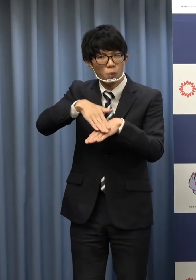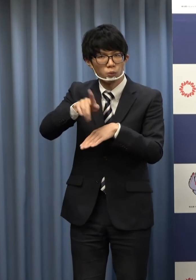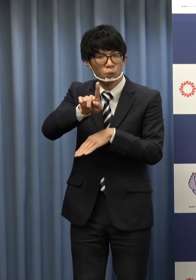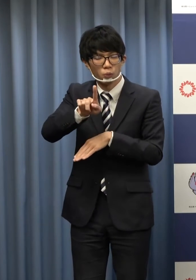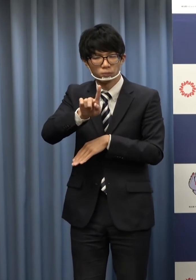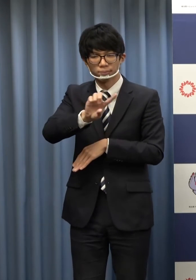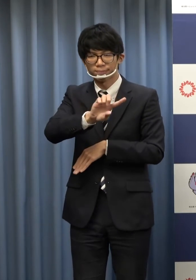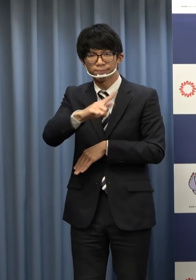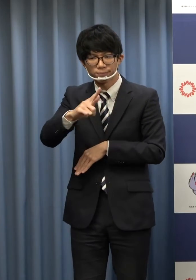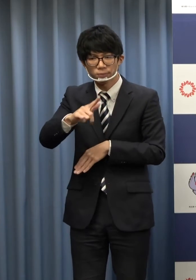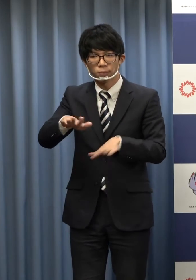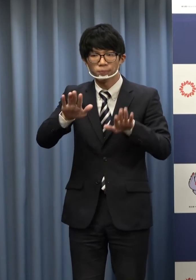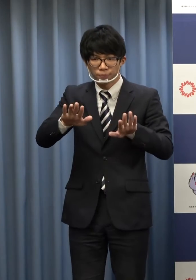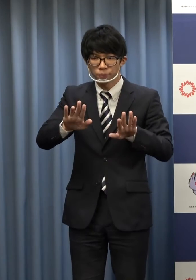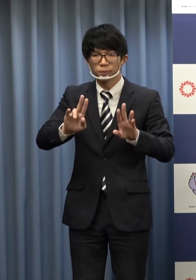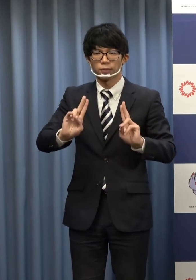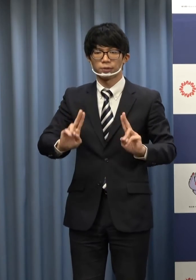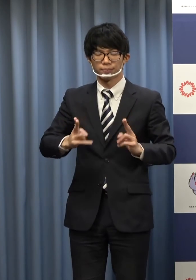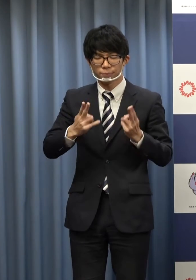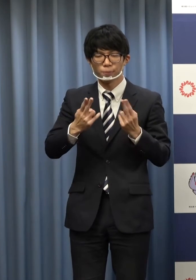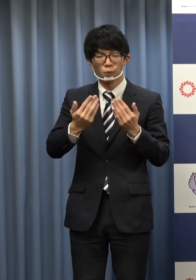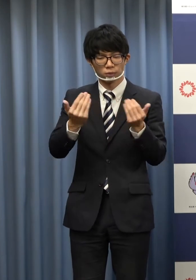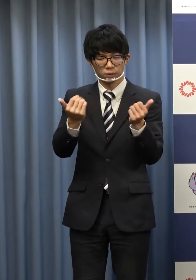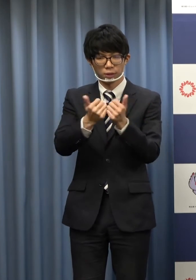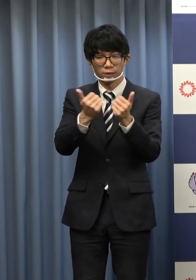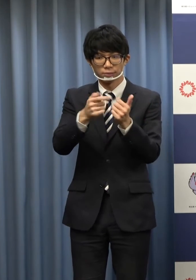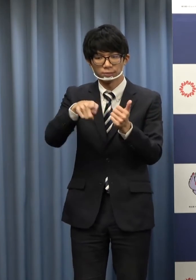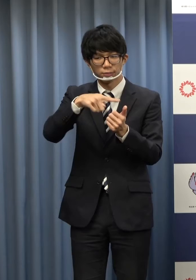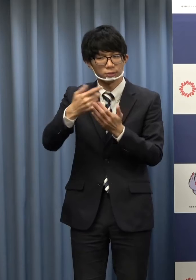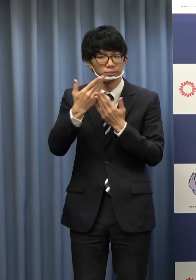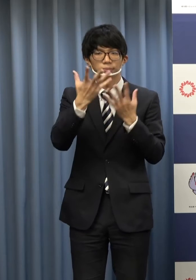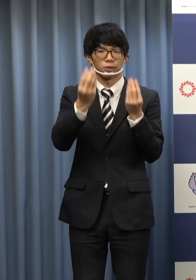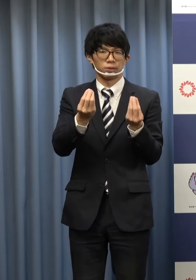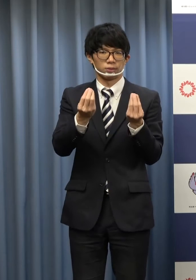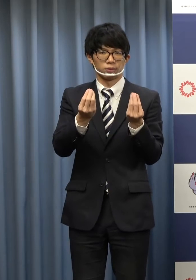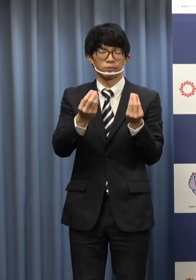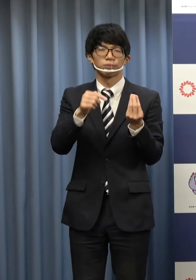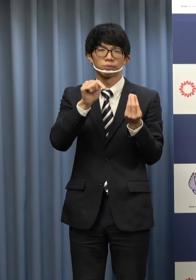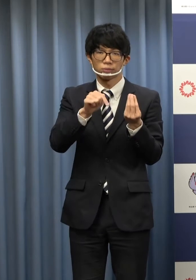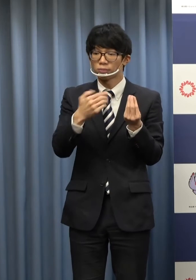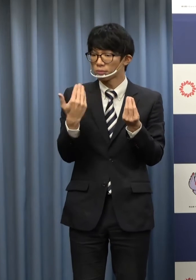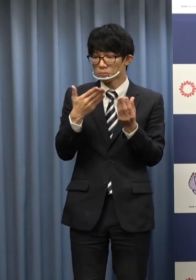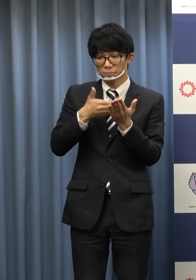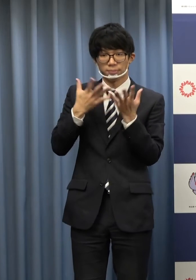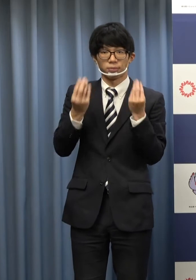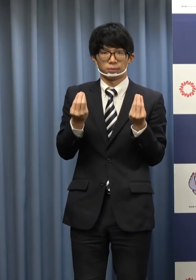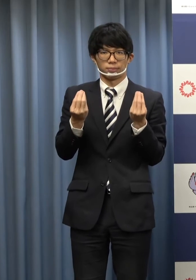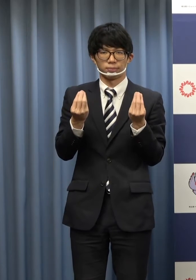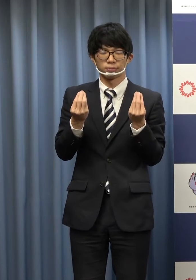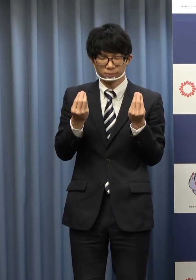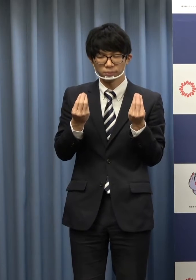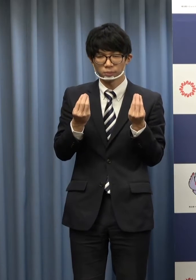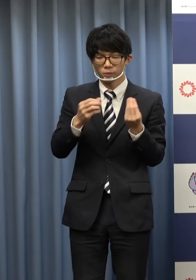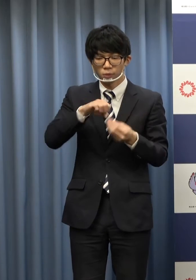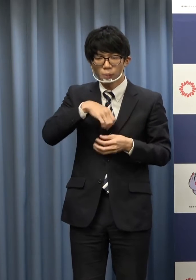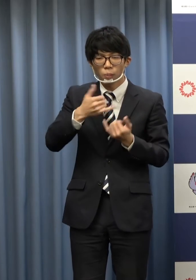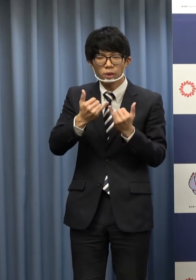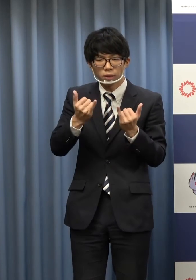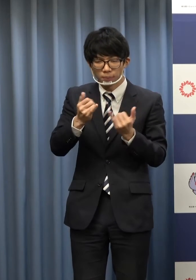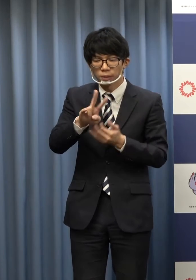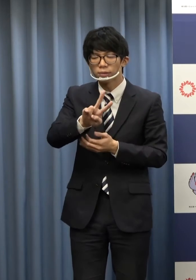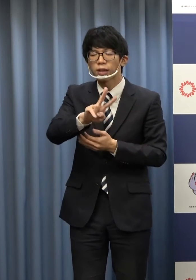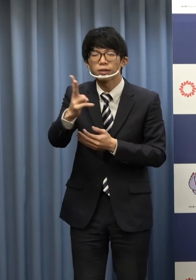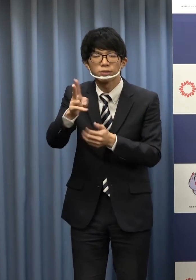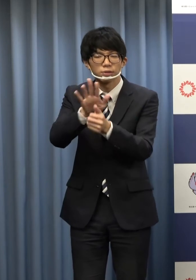話も今回伺って、これについても先ほど申し上げましたけれども高齢者転院対